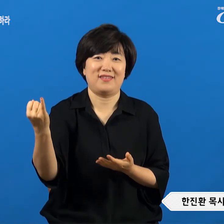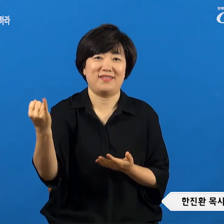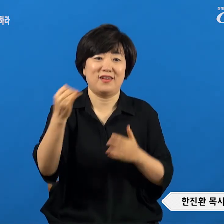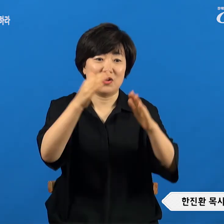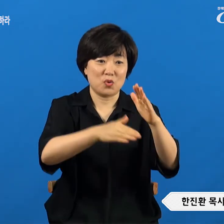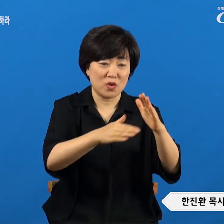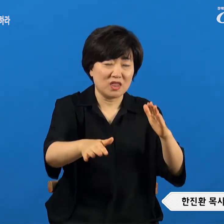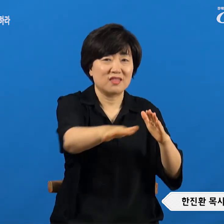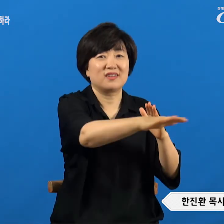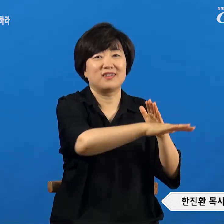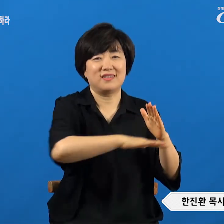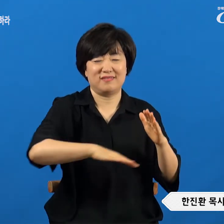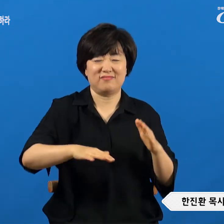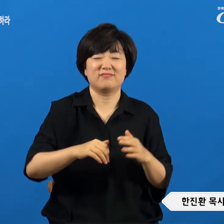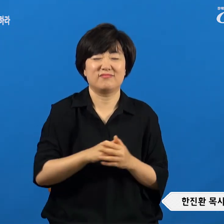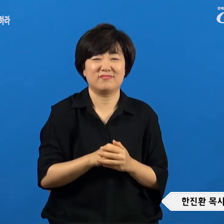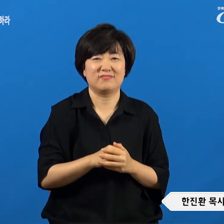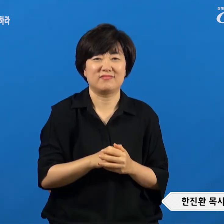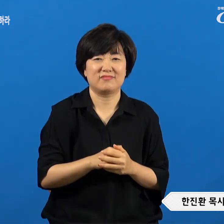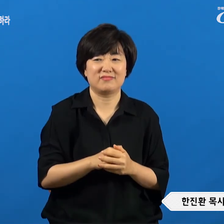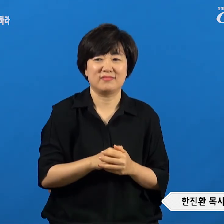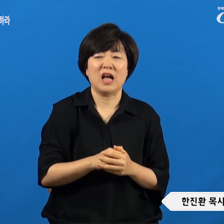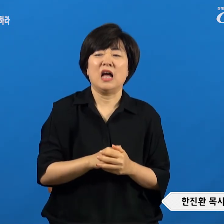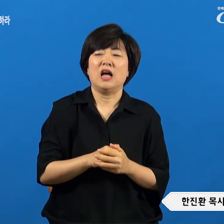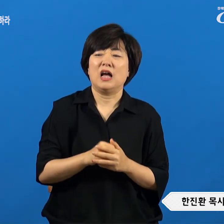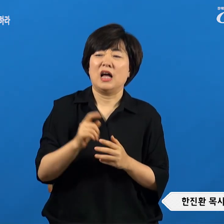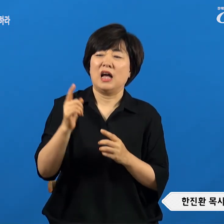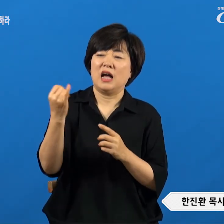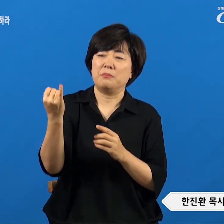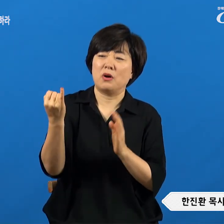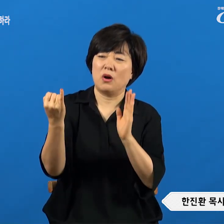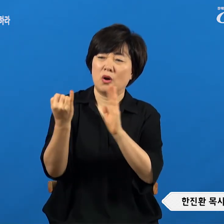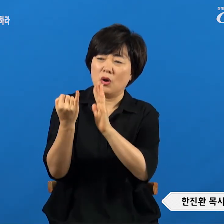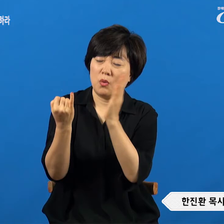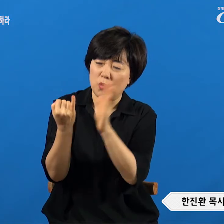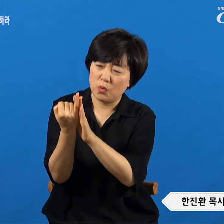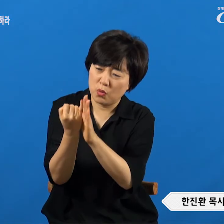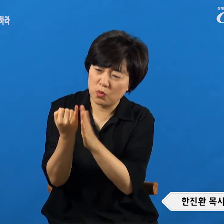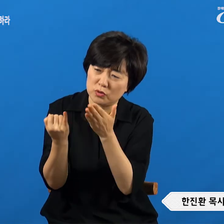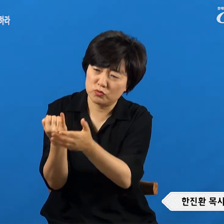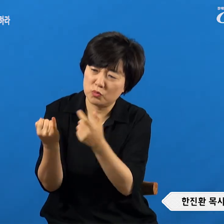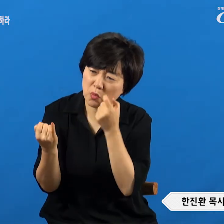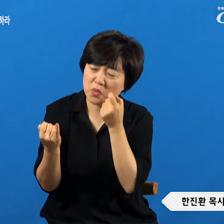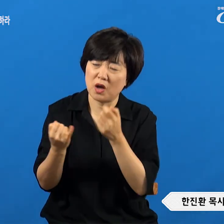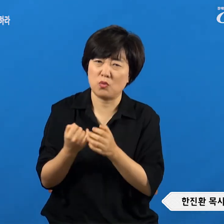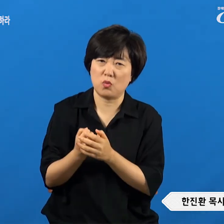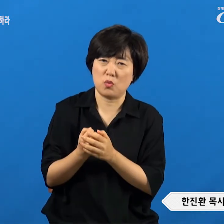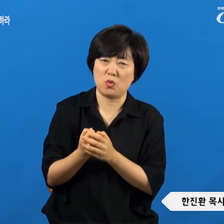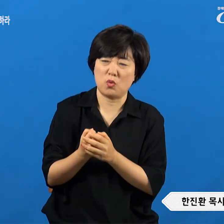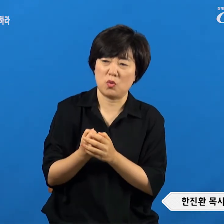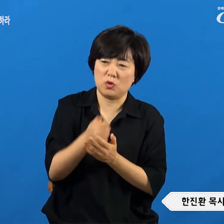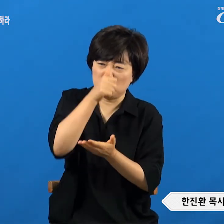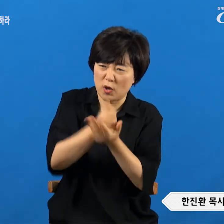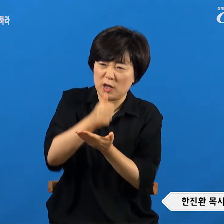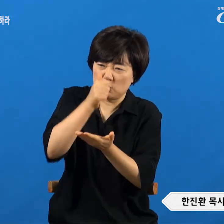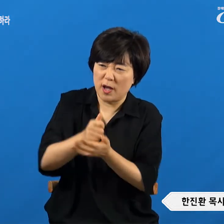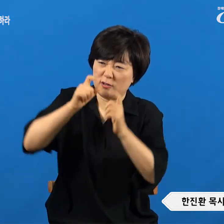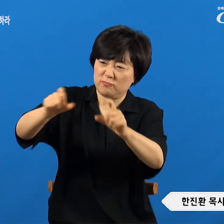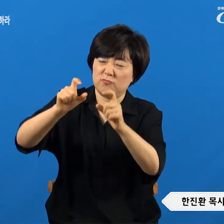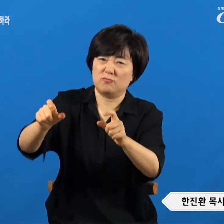교인들은 교인들대로 한번 보듬어 주지는 못하고 그냥 정죄하기만 했던 자기들의